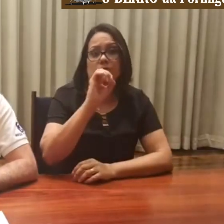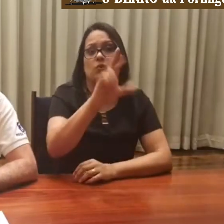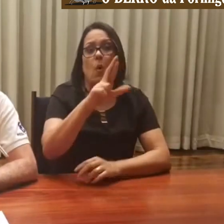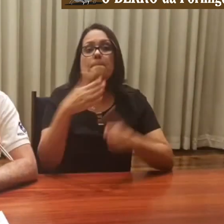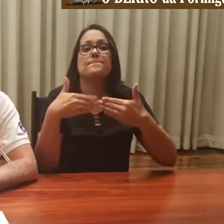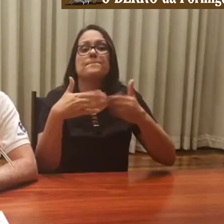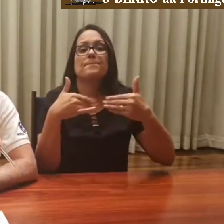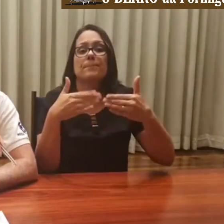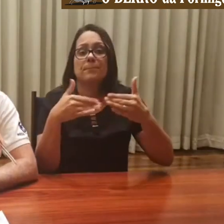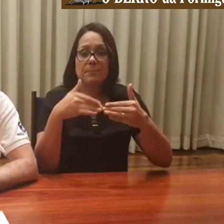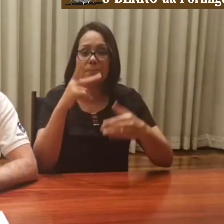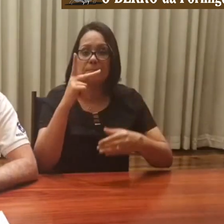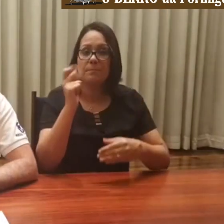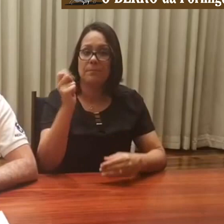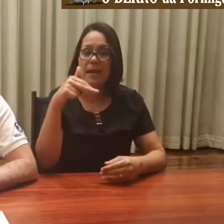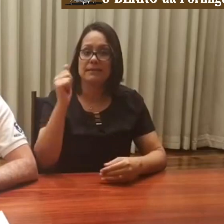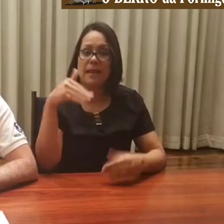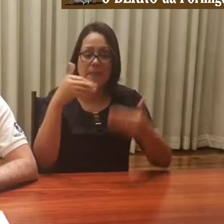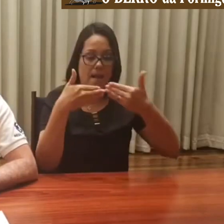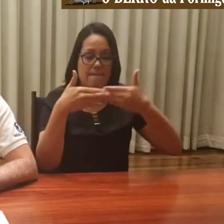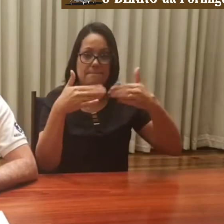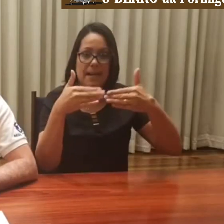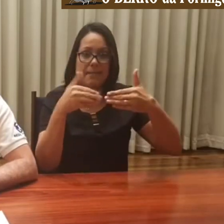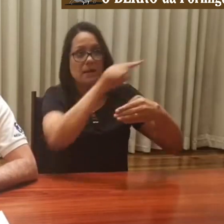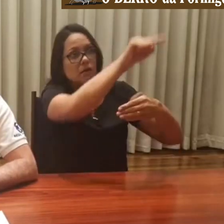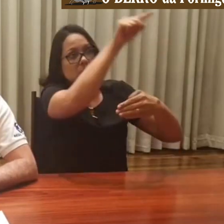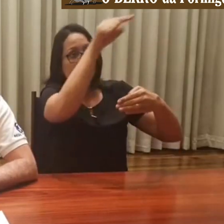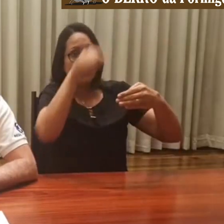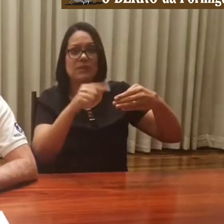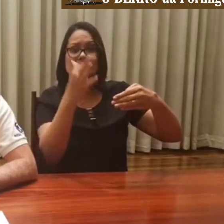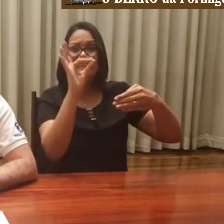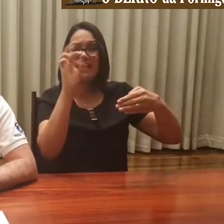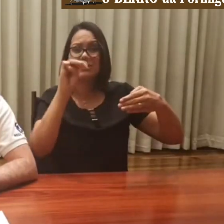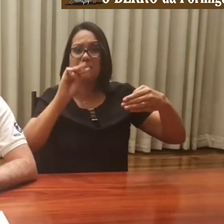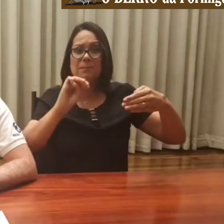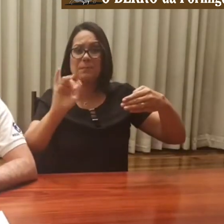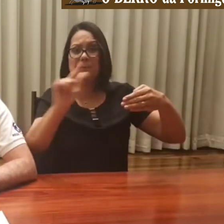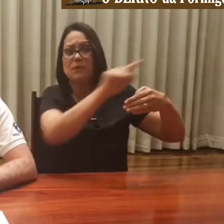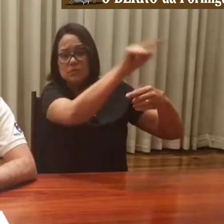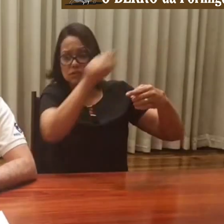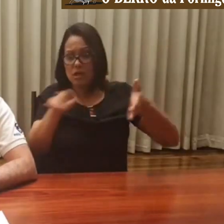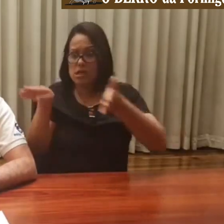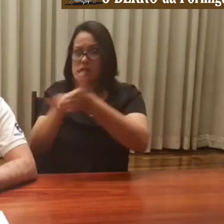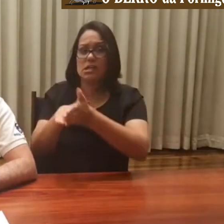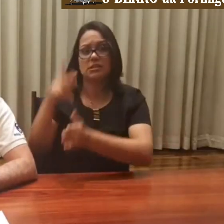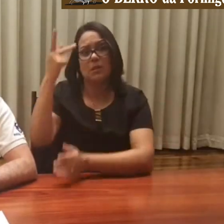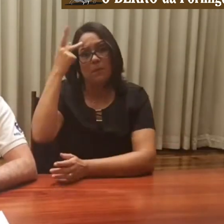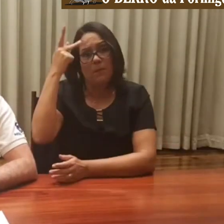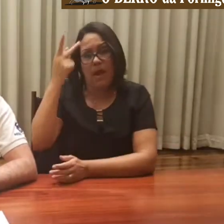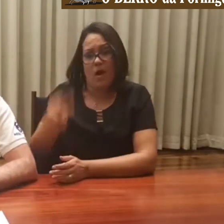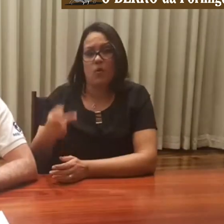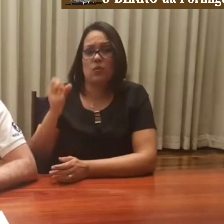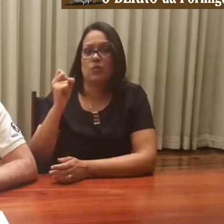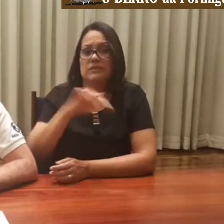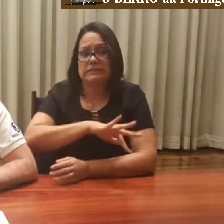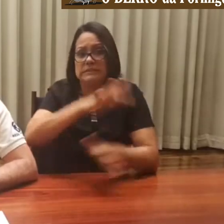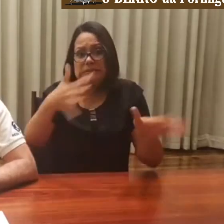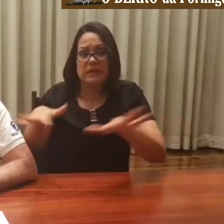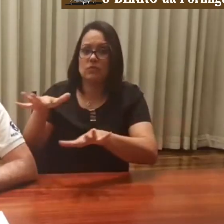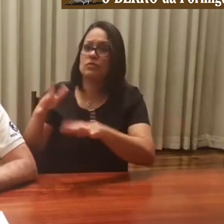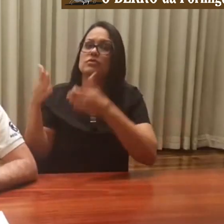desculpa aqui, canal do Panamá, andar 10 mil quilômetros e chegar no Porto de Santos, subir a serra e chegar no